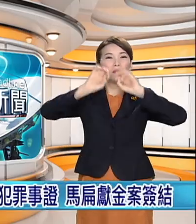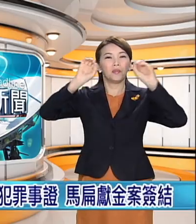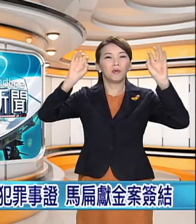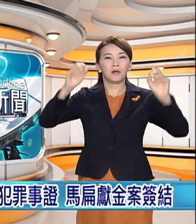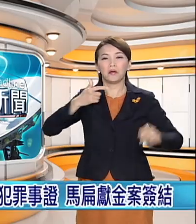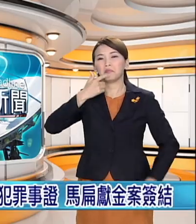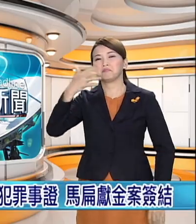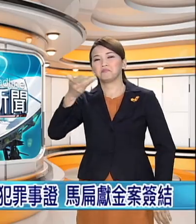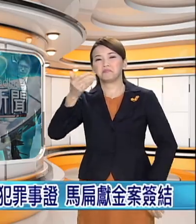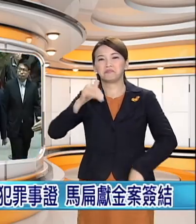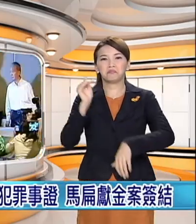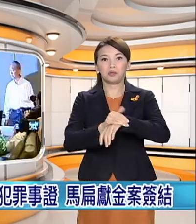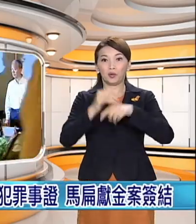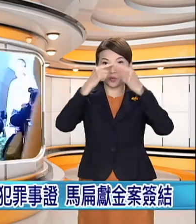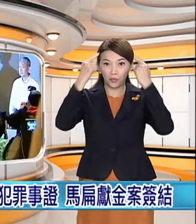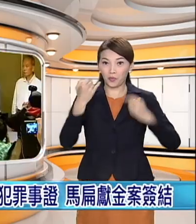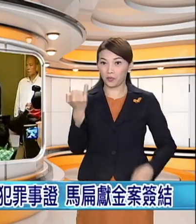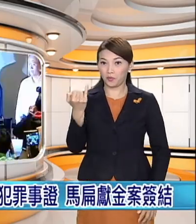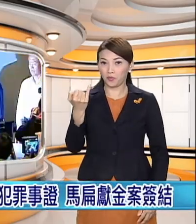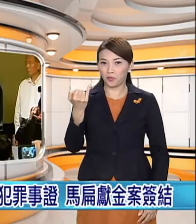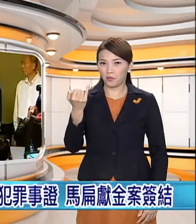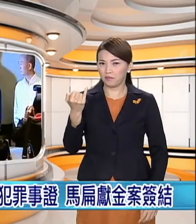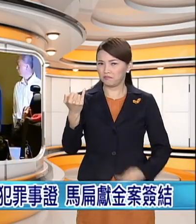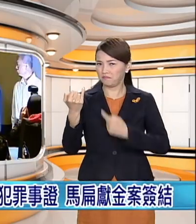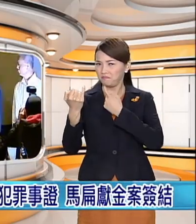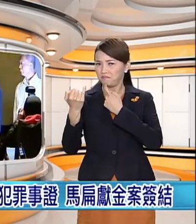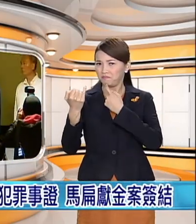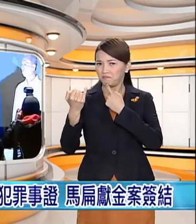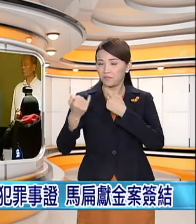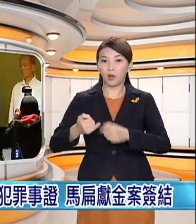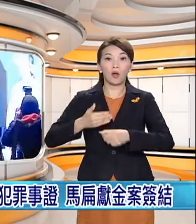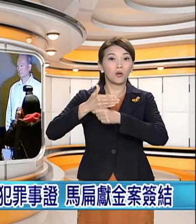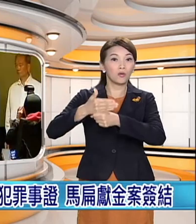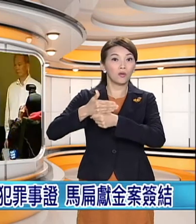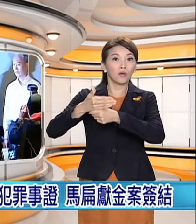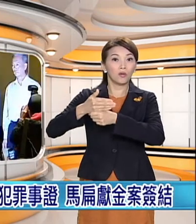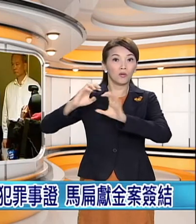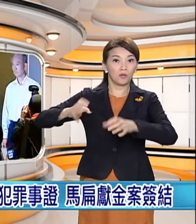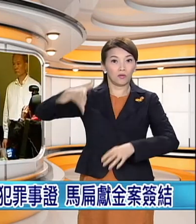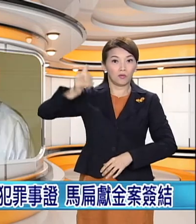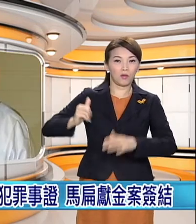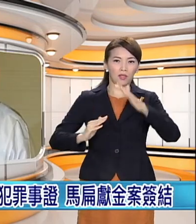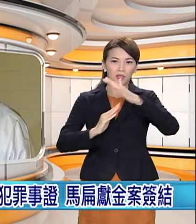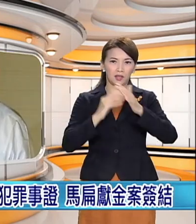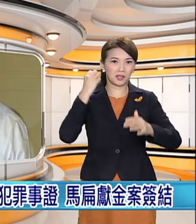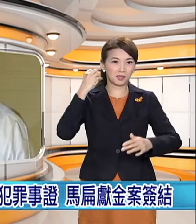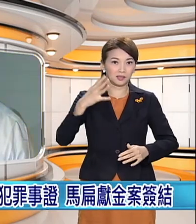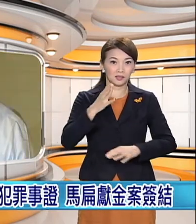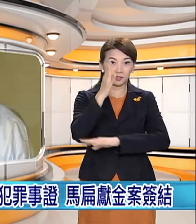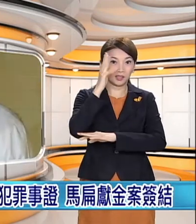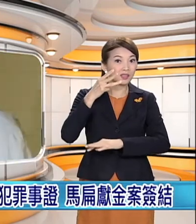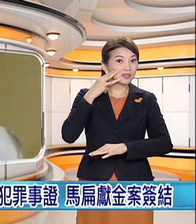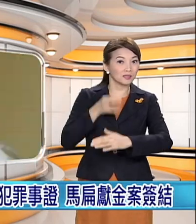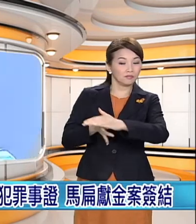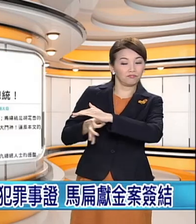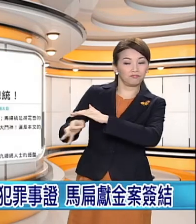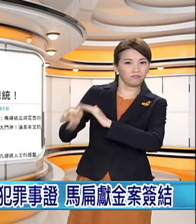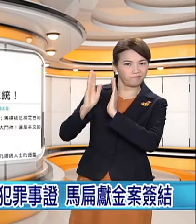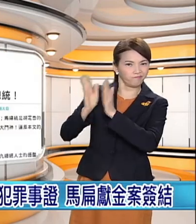媒体人周玉蔻告发总统马英九收受顶薪政治现金案，特侦组经过半年的